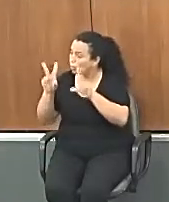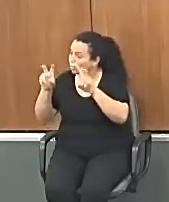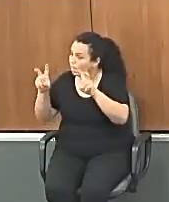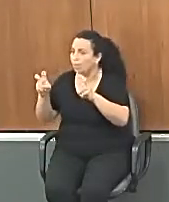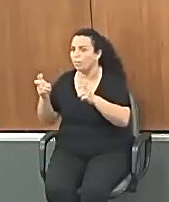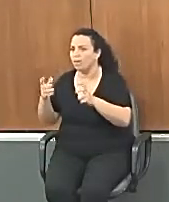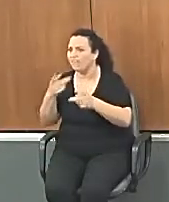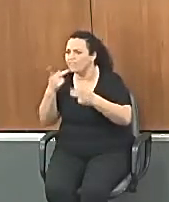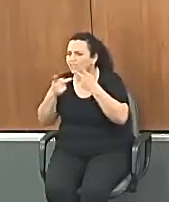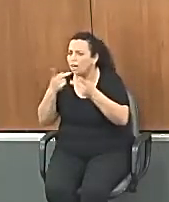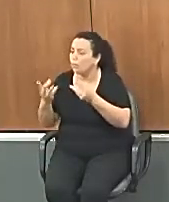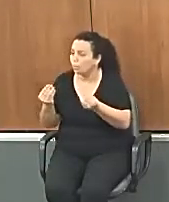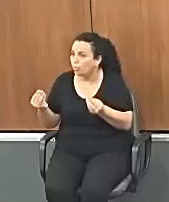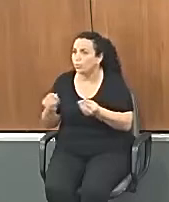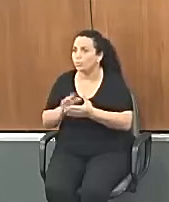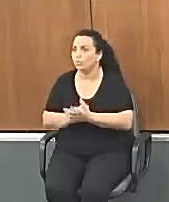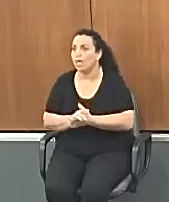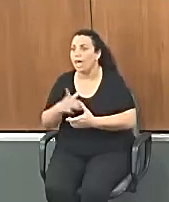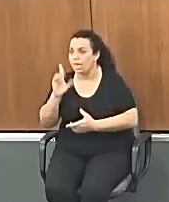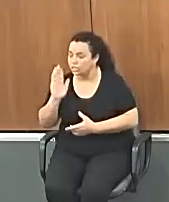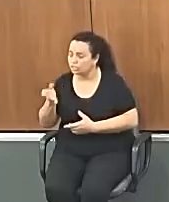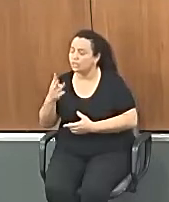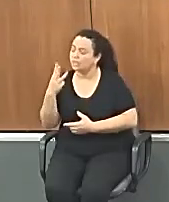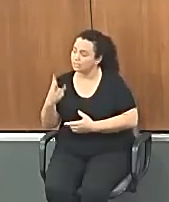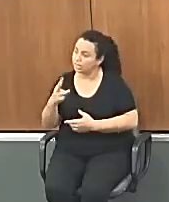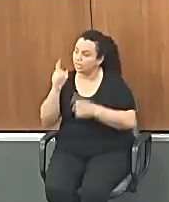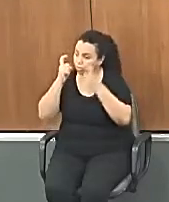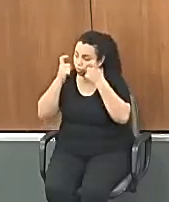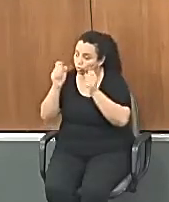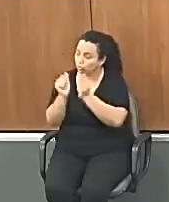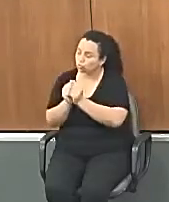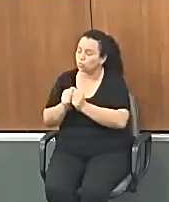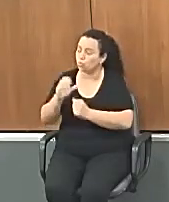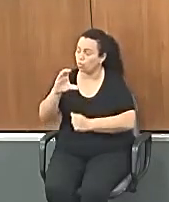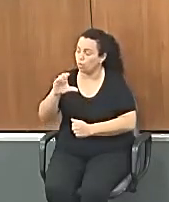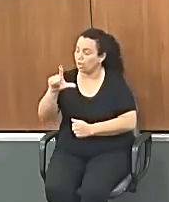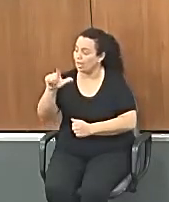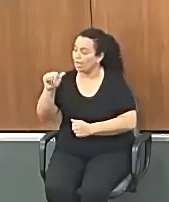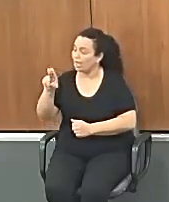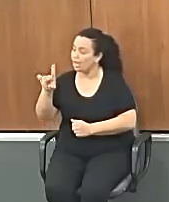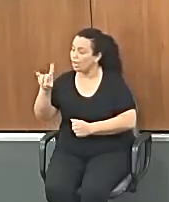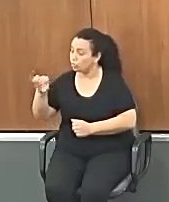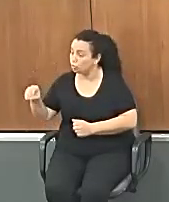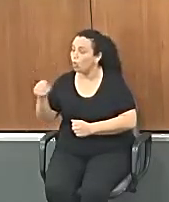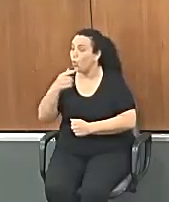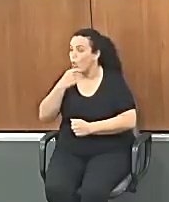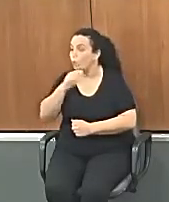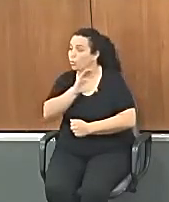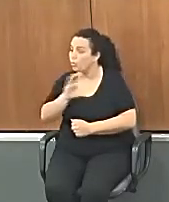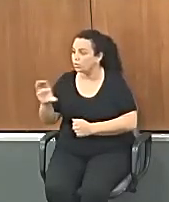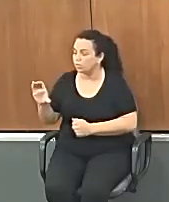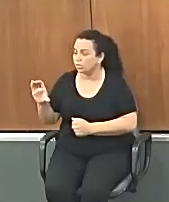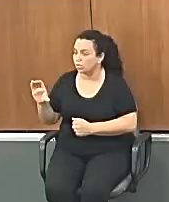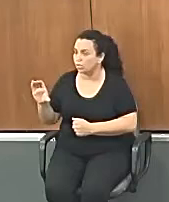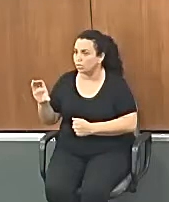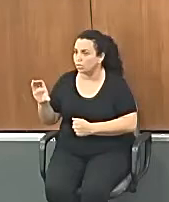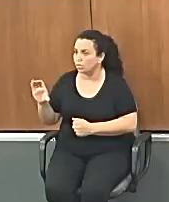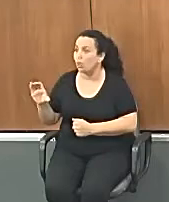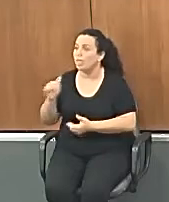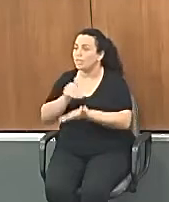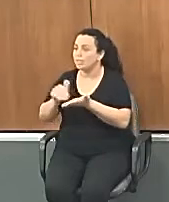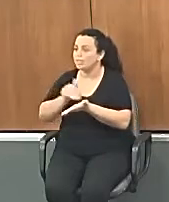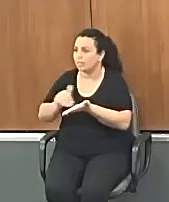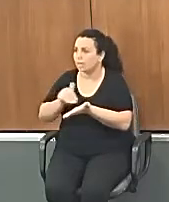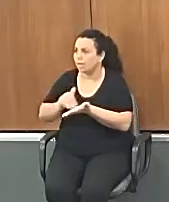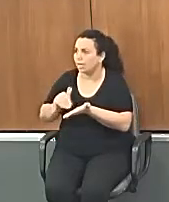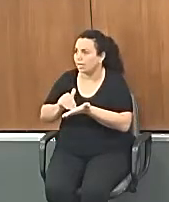tive três reuniões com o cláudio que é o coordenador de paradesporto da subsecretaria